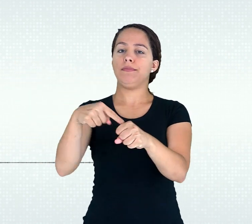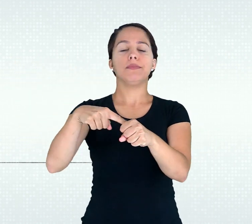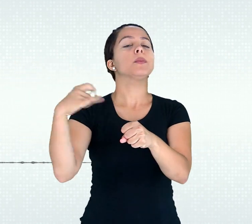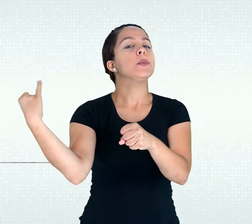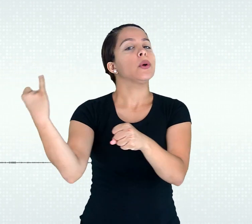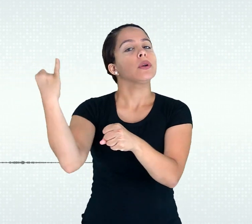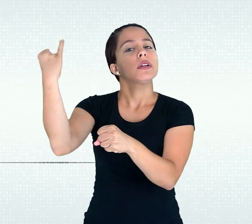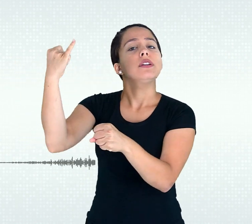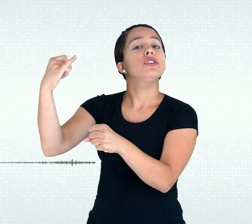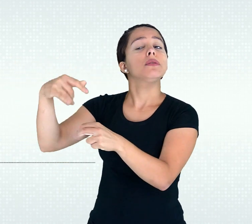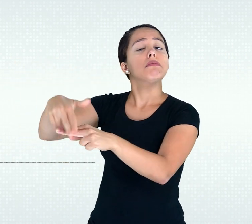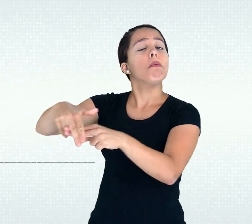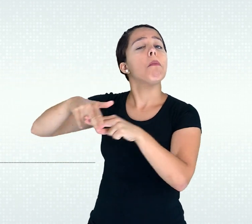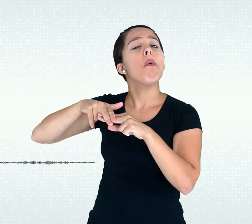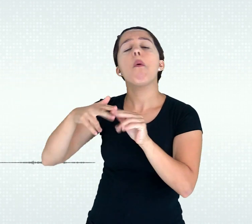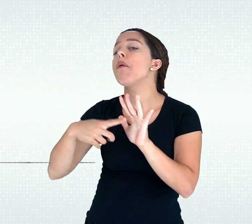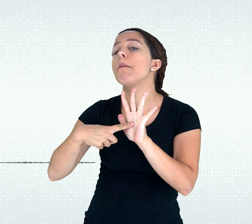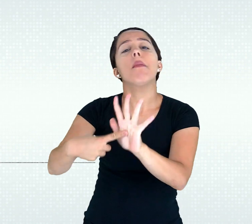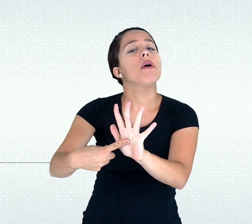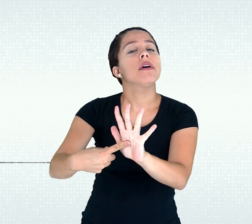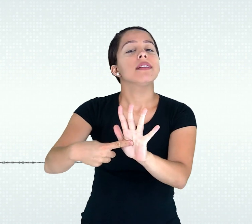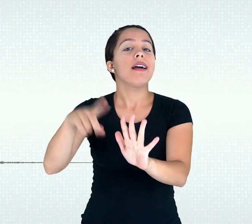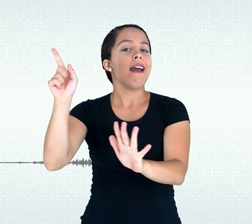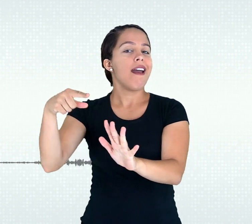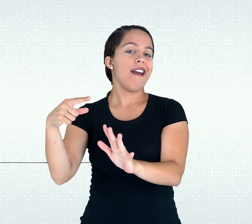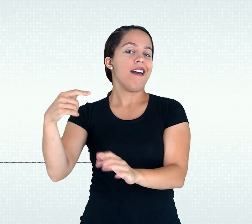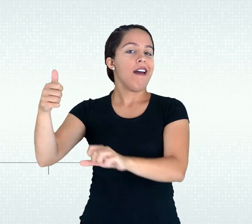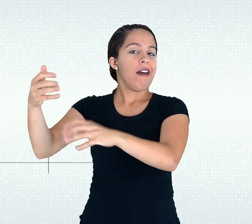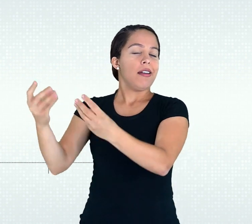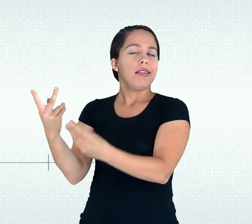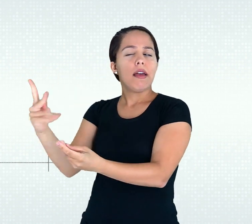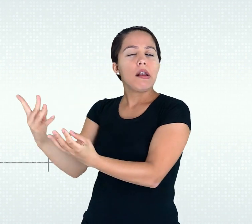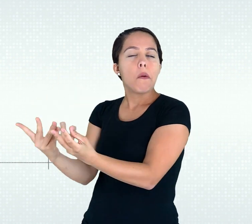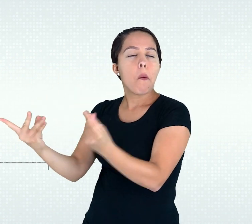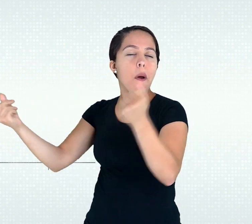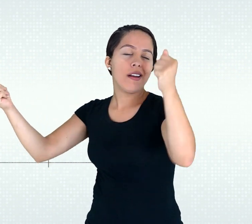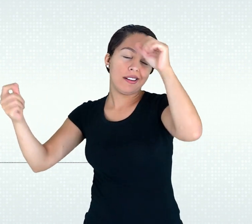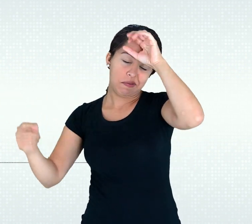alcançada pelo discente critério qualitativo